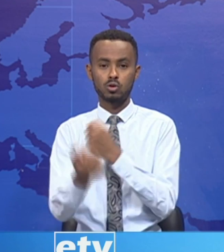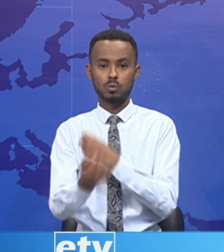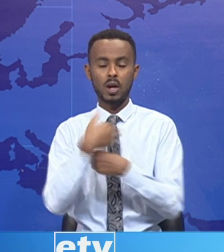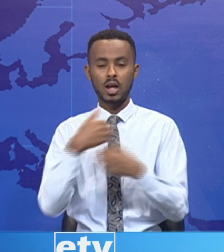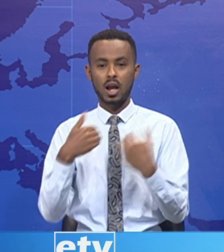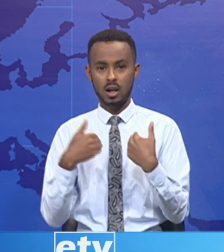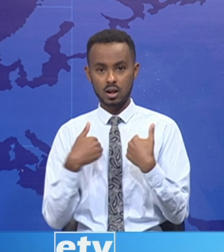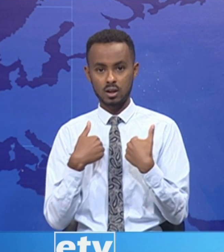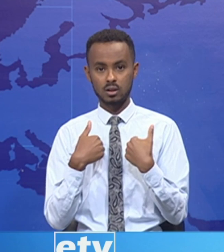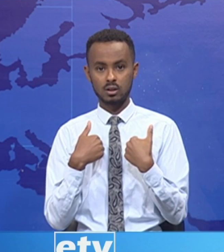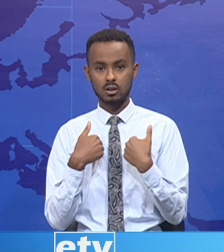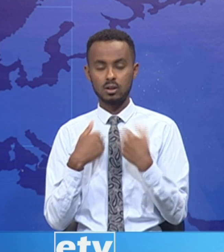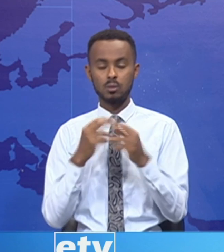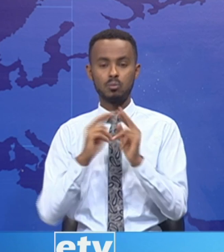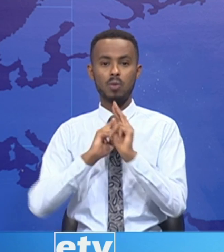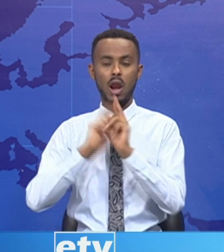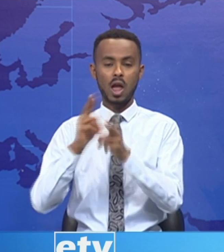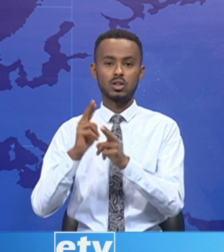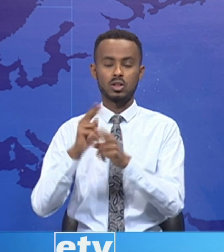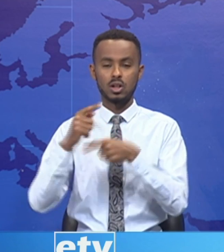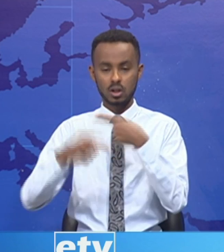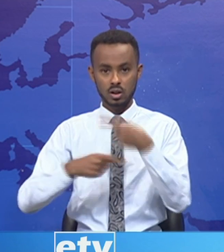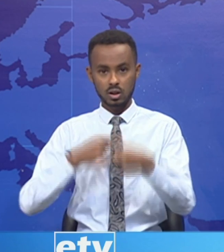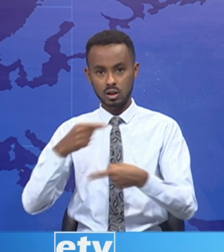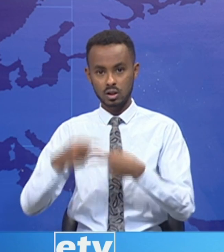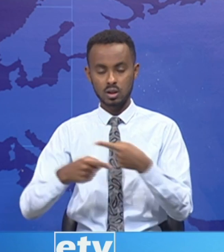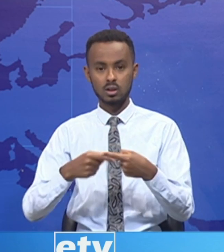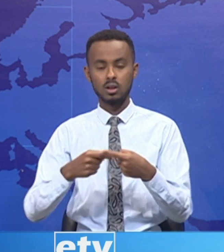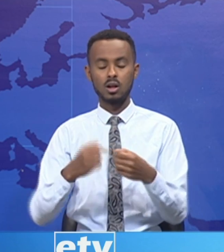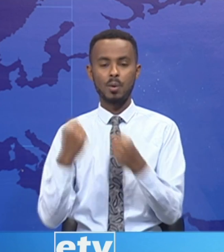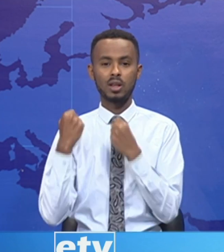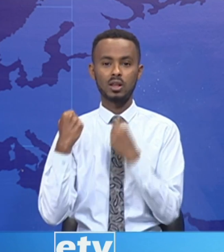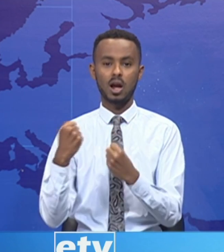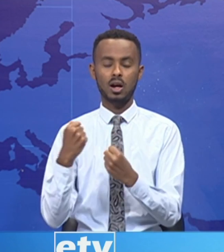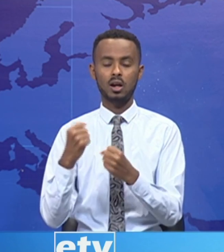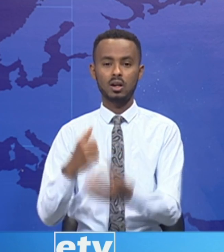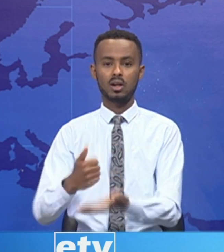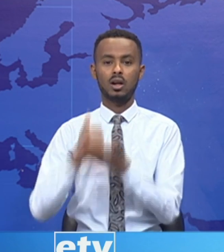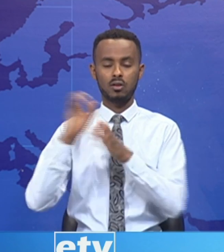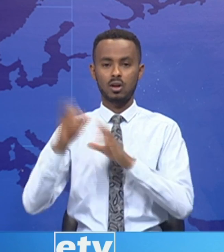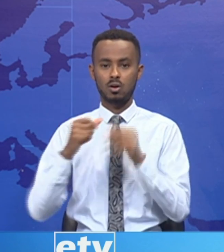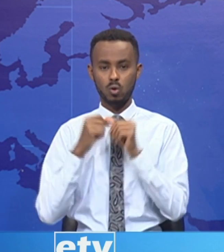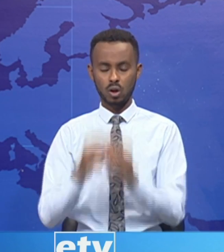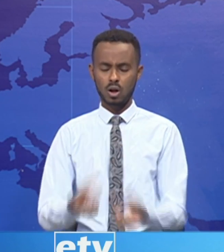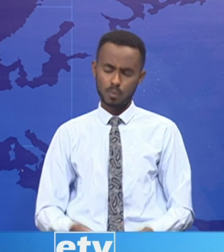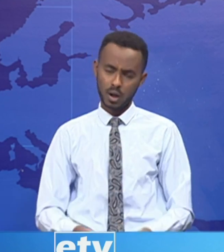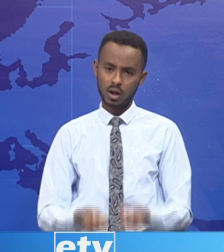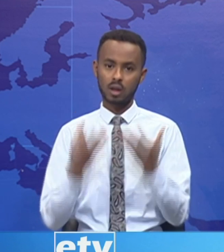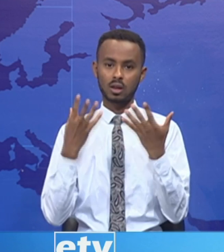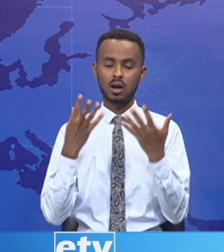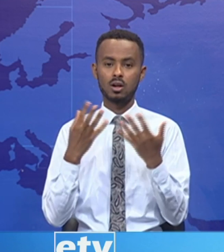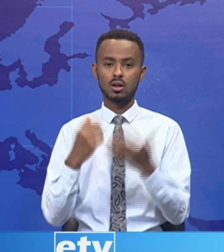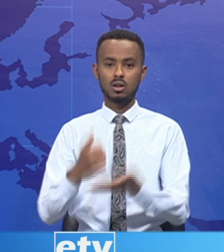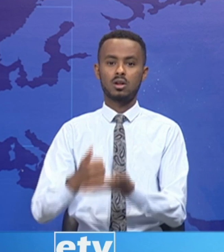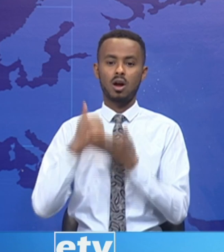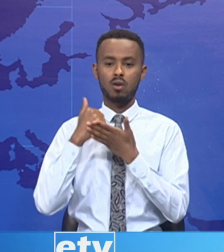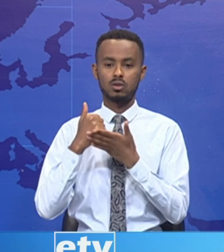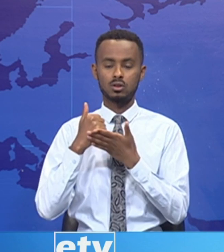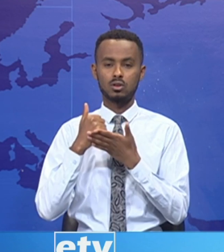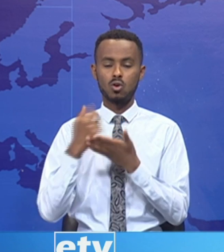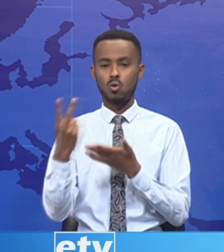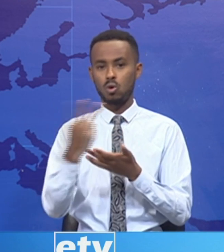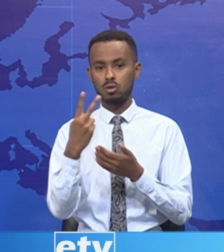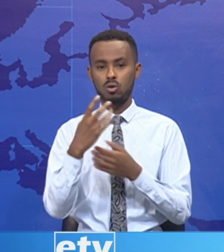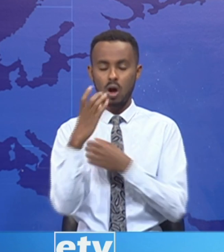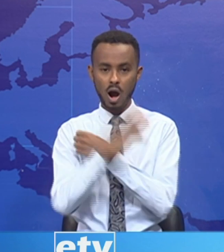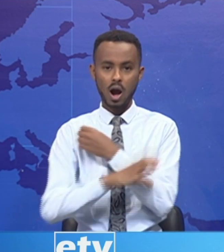ያለንን የምላሽ ሂደት ለማጠናከርም ድጋፍ ሲያደርጉ ቆይተዋል። በርካታ ድጋፎችን ያው ሁለቱ